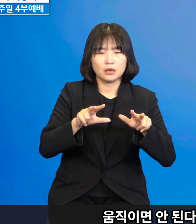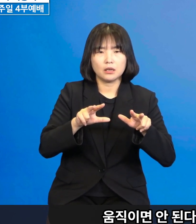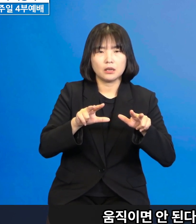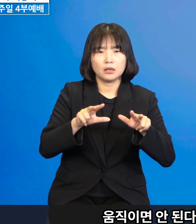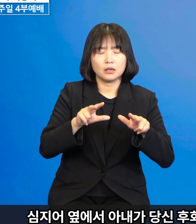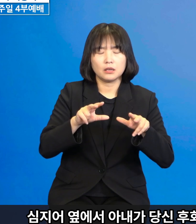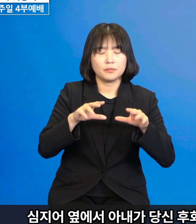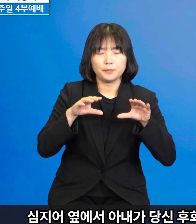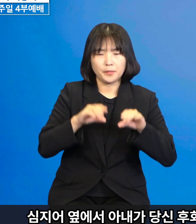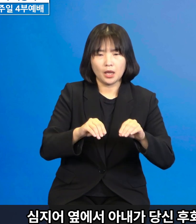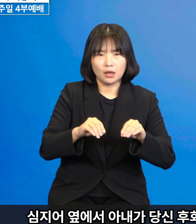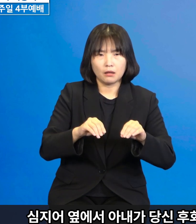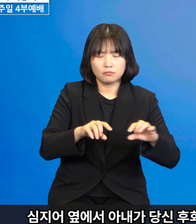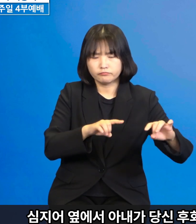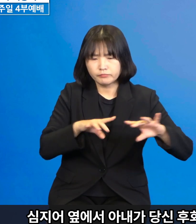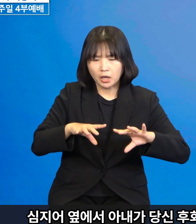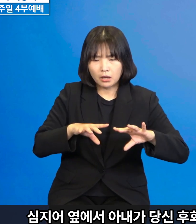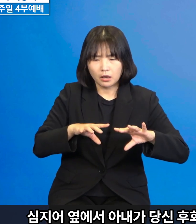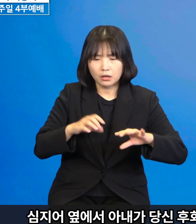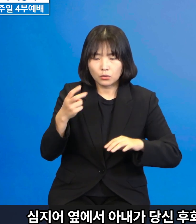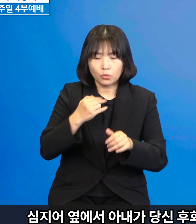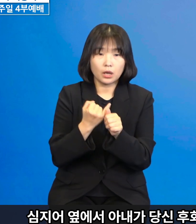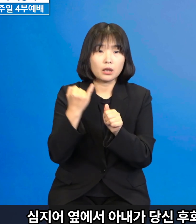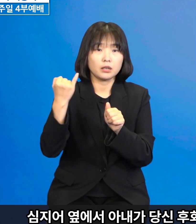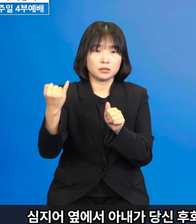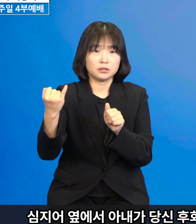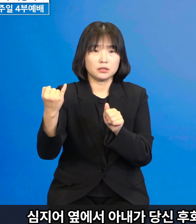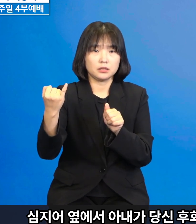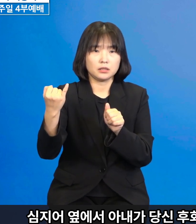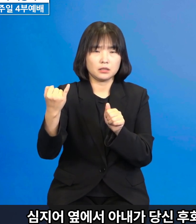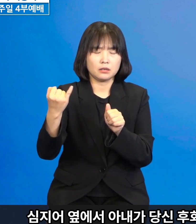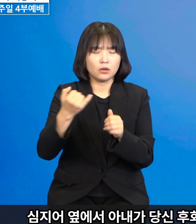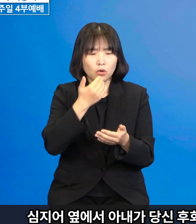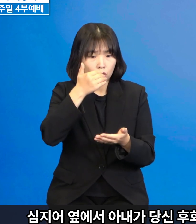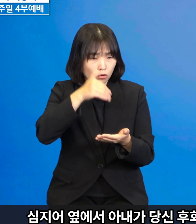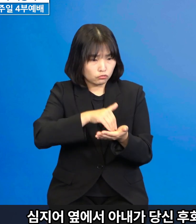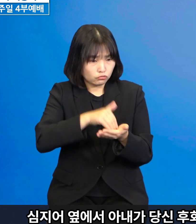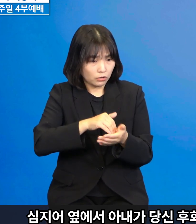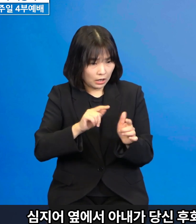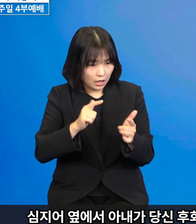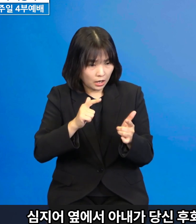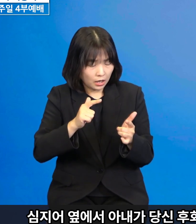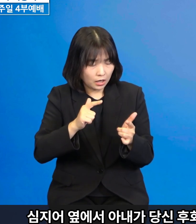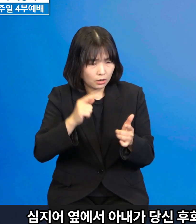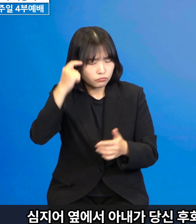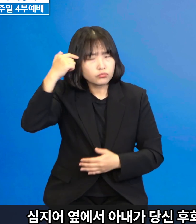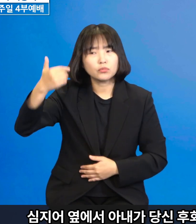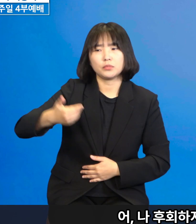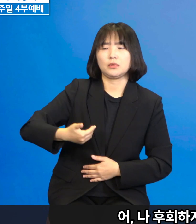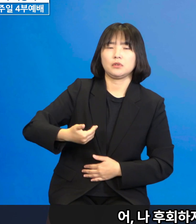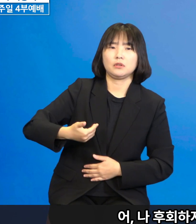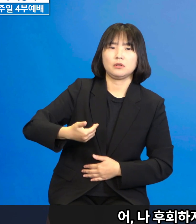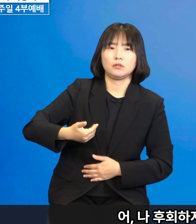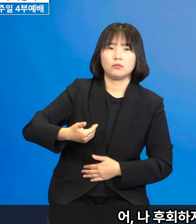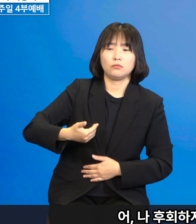주셨대요. 심지어 옆에서 아내가 당신 후회하지 않겠어? 라고까지 물어봤대요. 나 후회하지